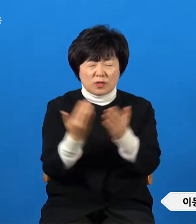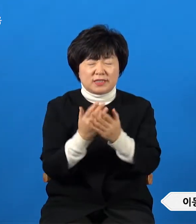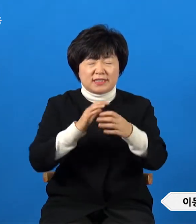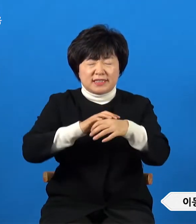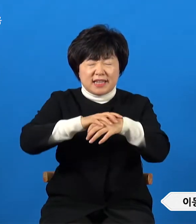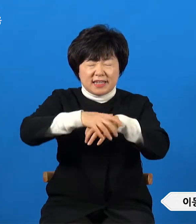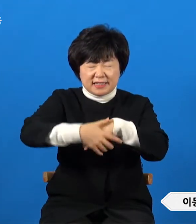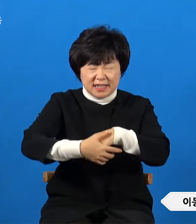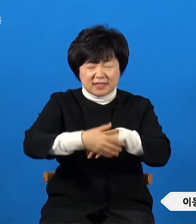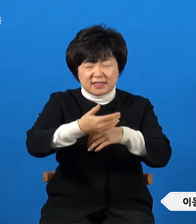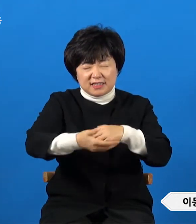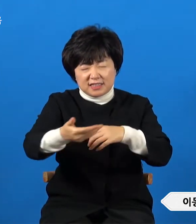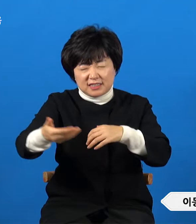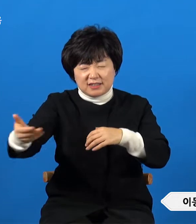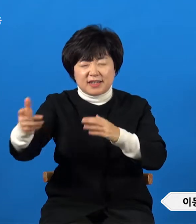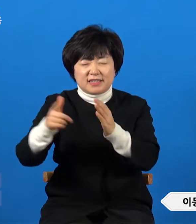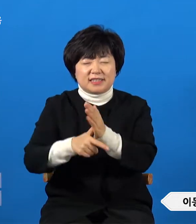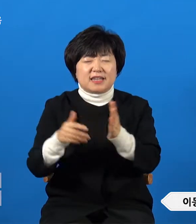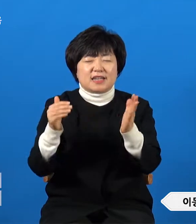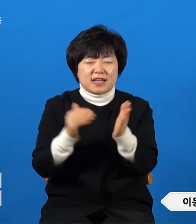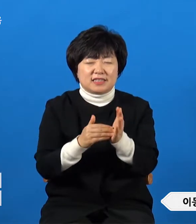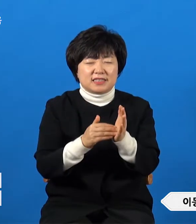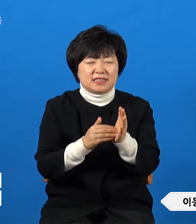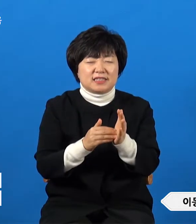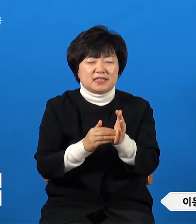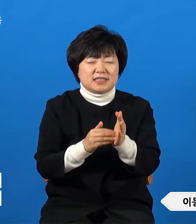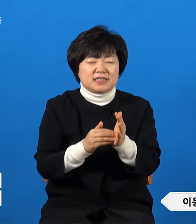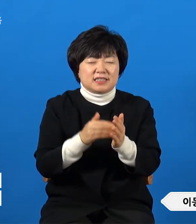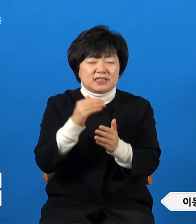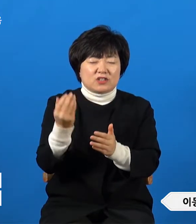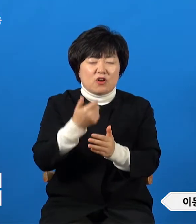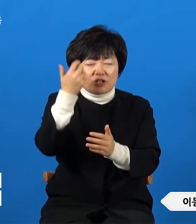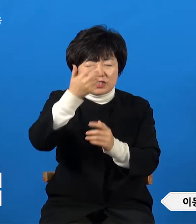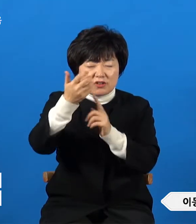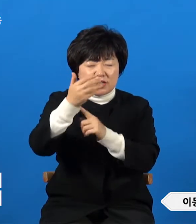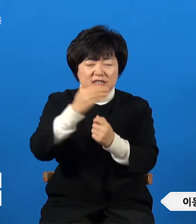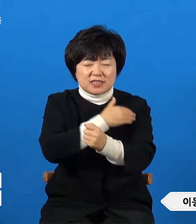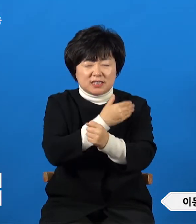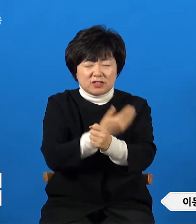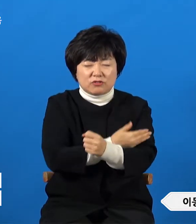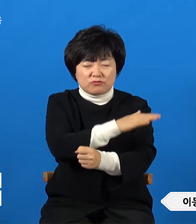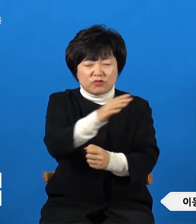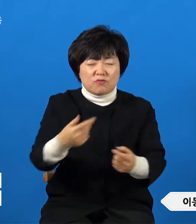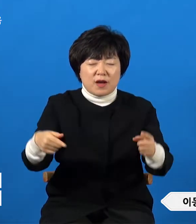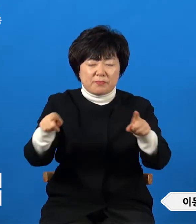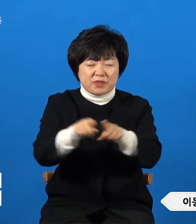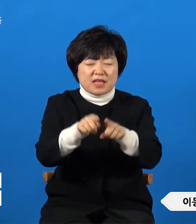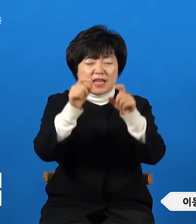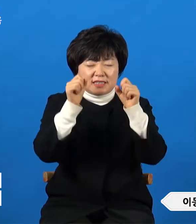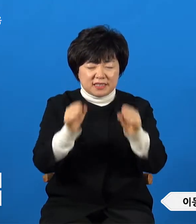때까지 우리 주 예수 그리스도의 은혜와 하나님의 사랑과 성령의 능력이 우리와